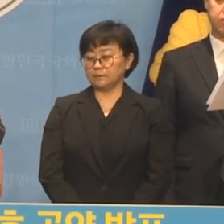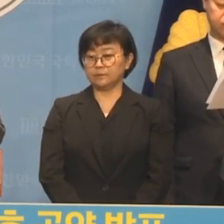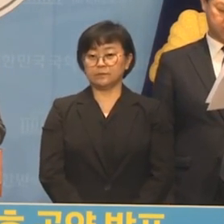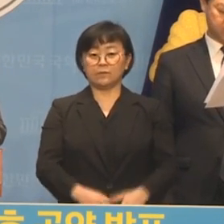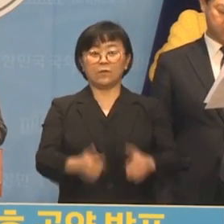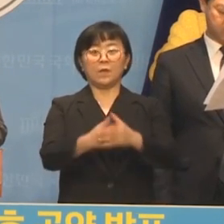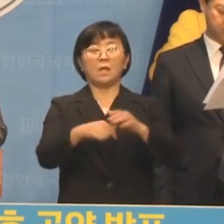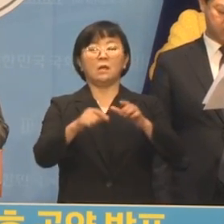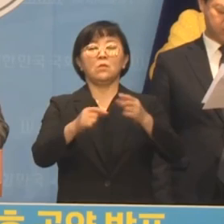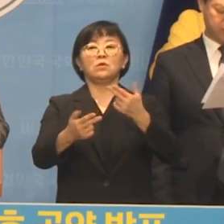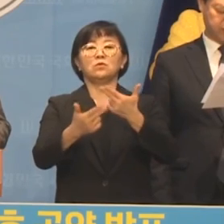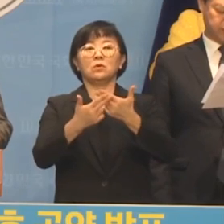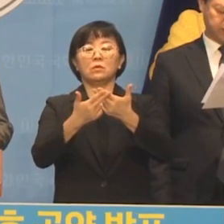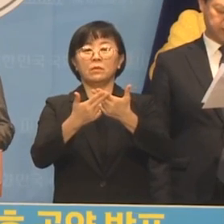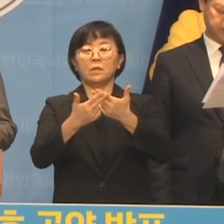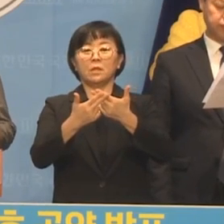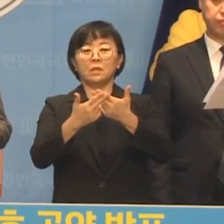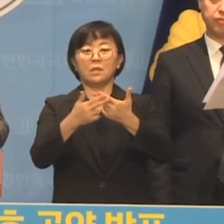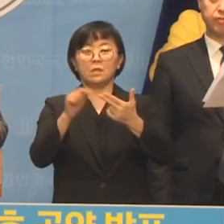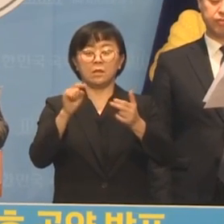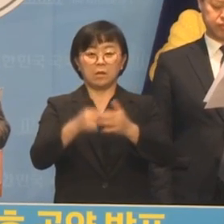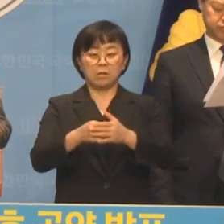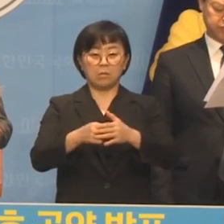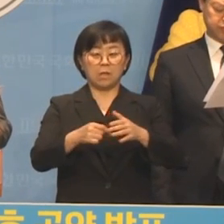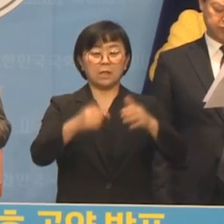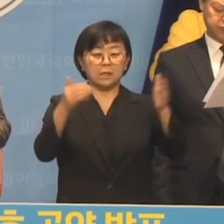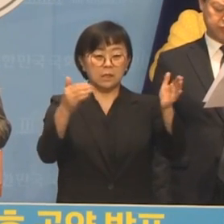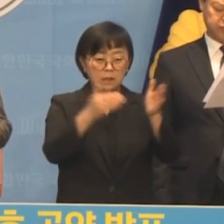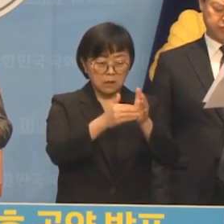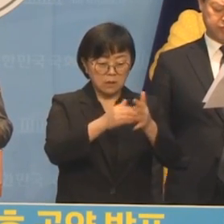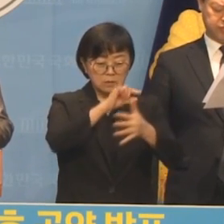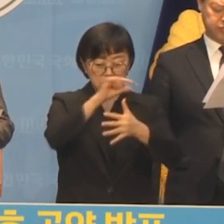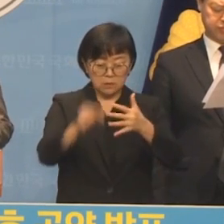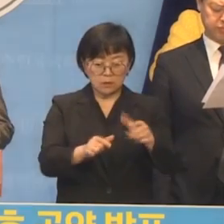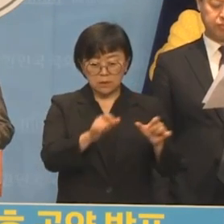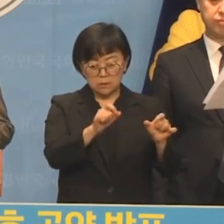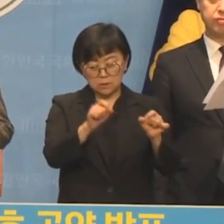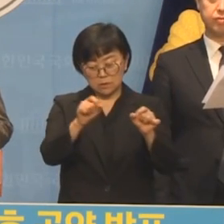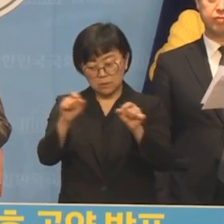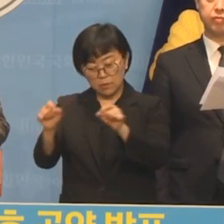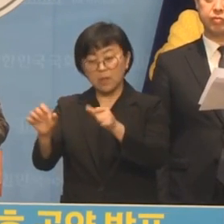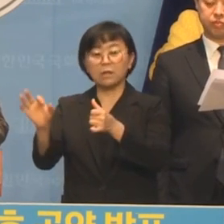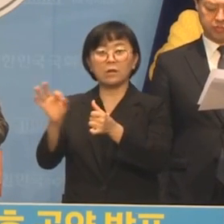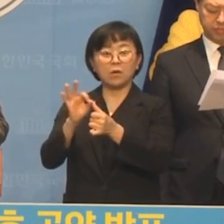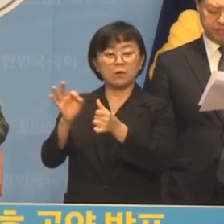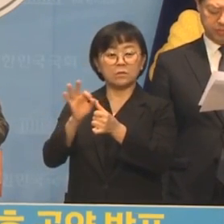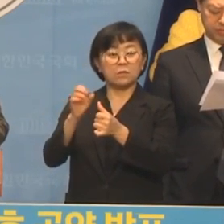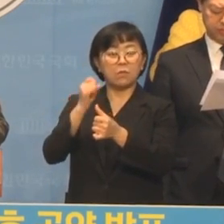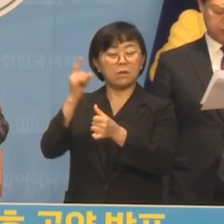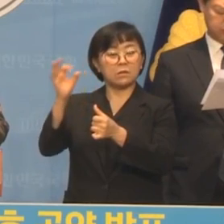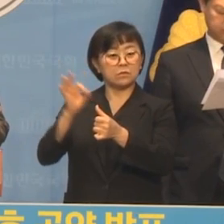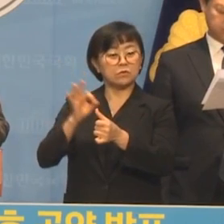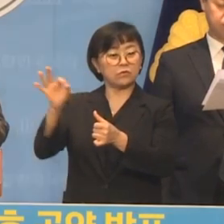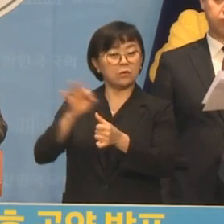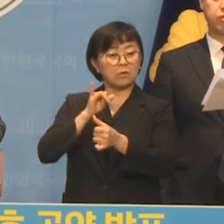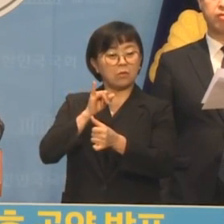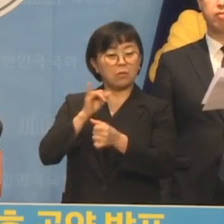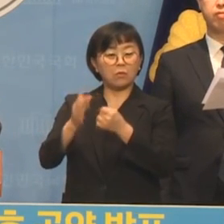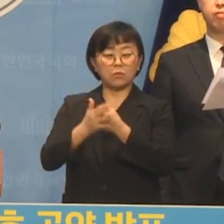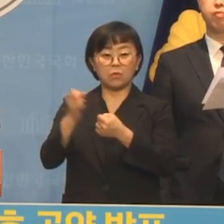일부 조합의 경우 청산인이 고의로 청산 절차를 지연하며 마치 연금처럼 월급으로